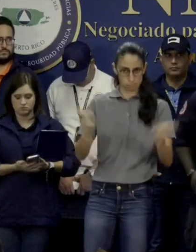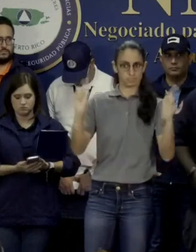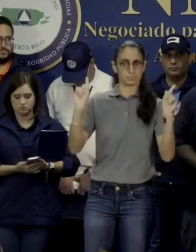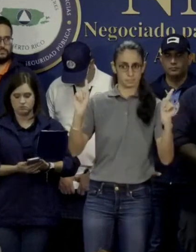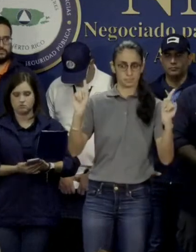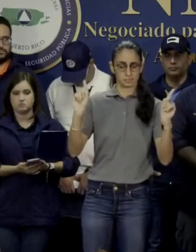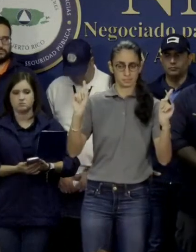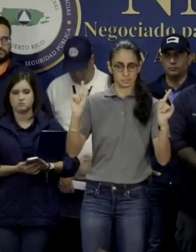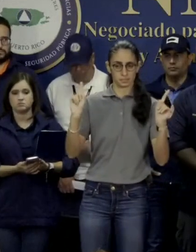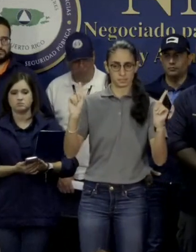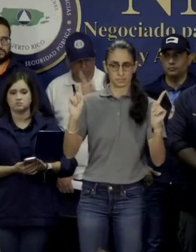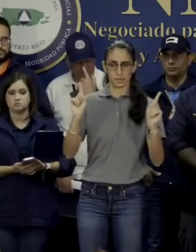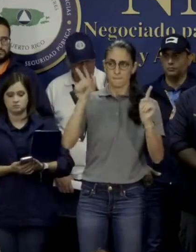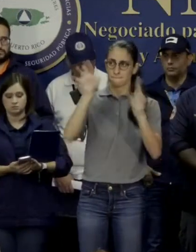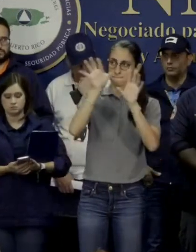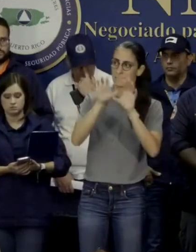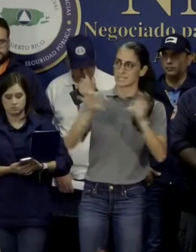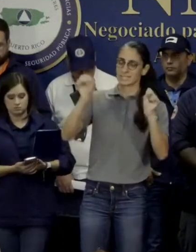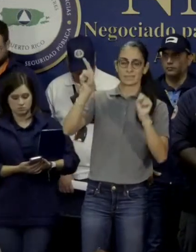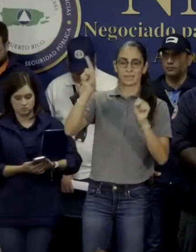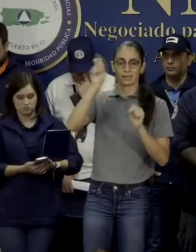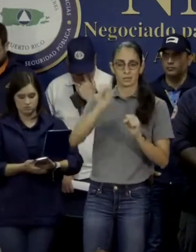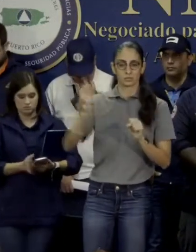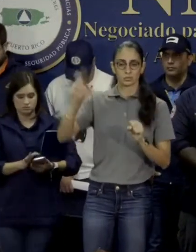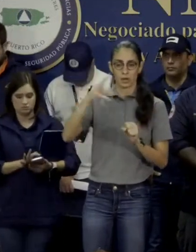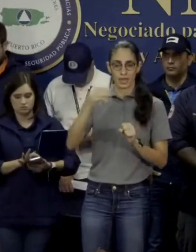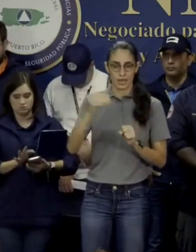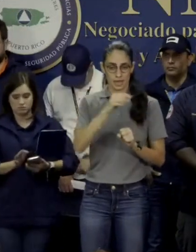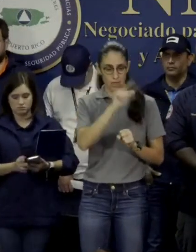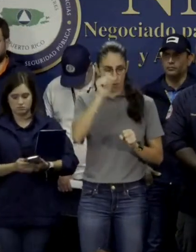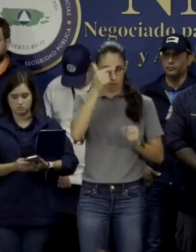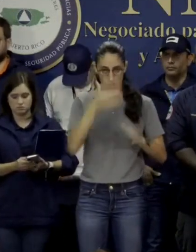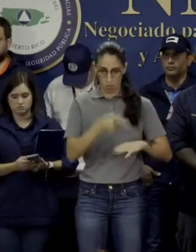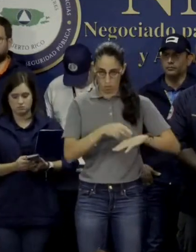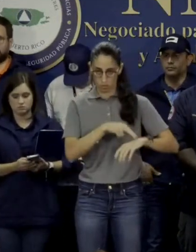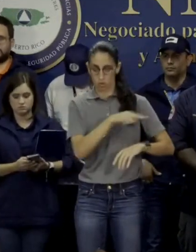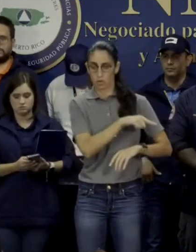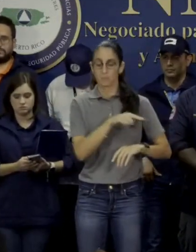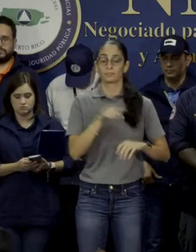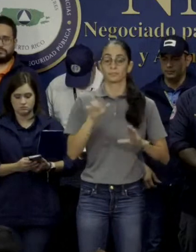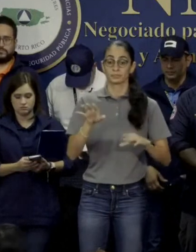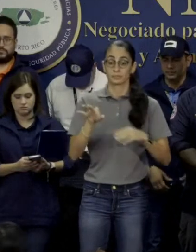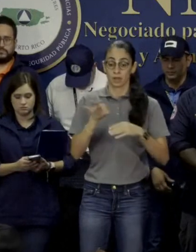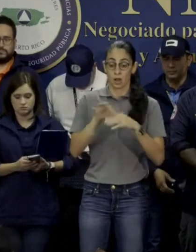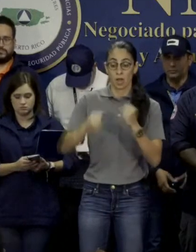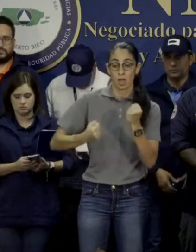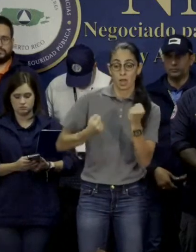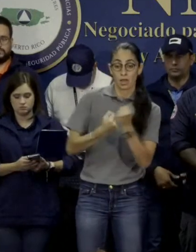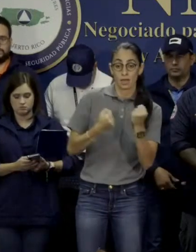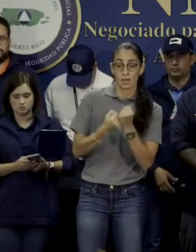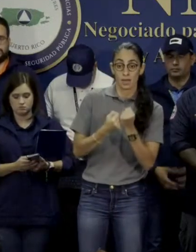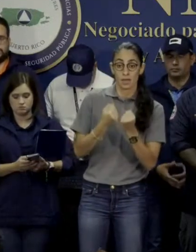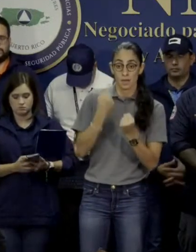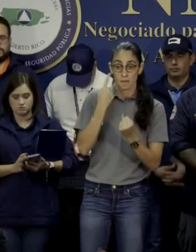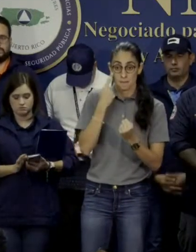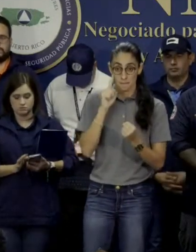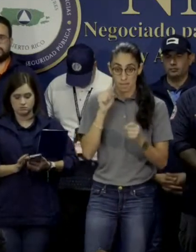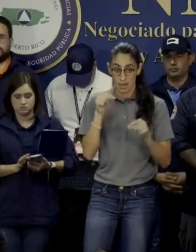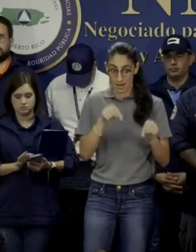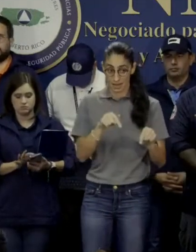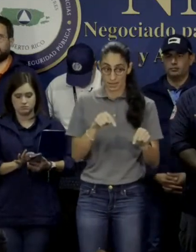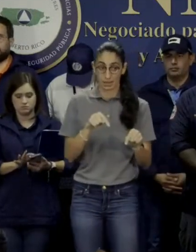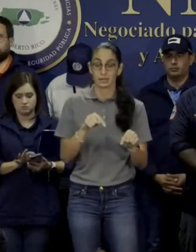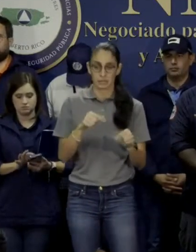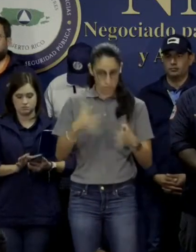declarada por el presidente Biden a petición del gobernador de Puerto Rico, pues todas las funciones de apoyo para salvaguardar vida y propiedad